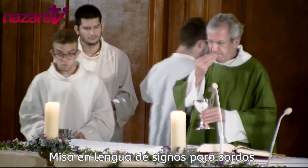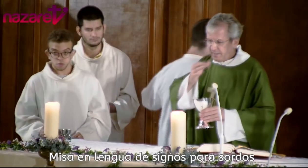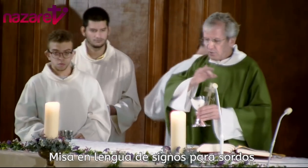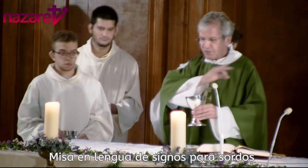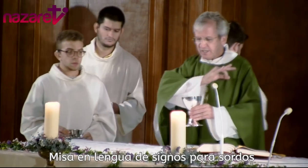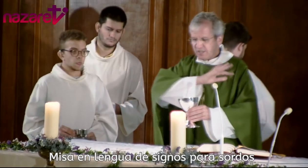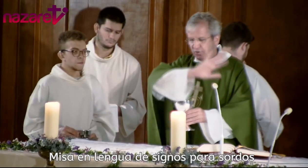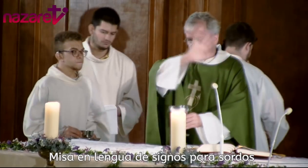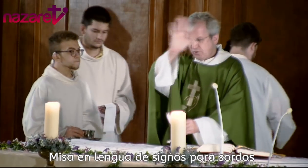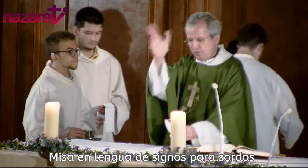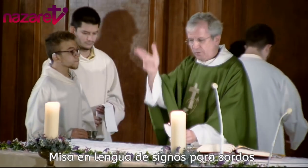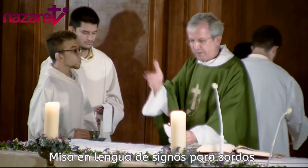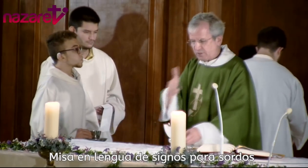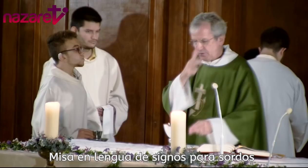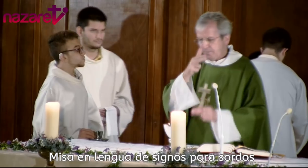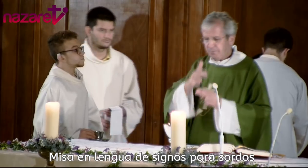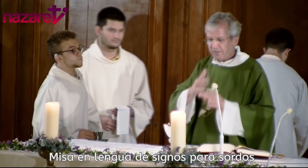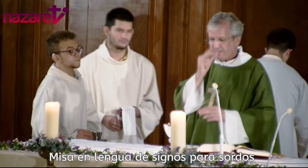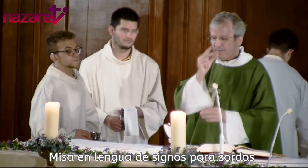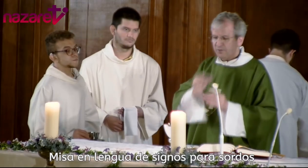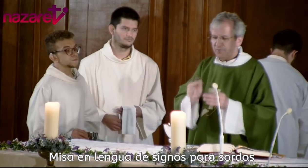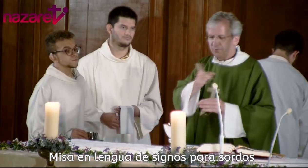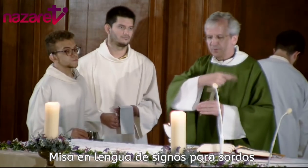Bendito seas, Señor Dios del universo, por este vino, fruto de la